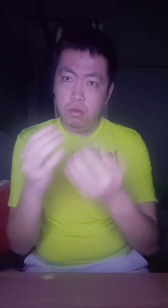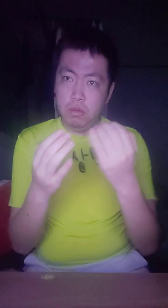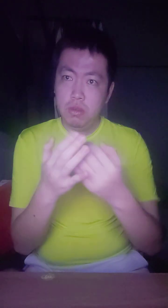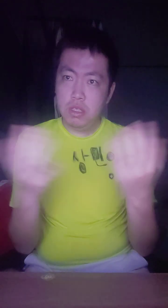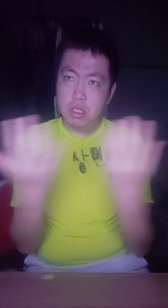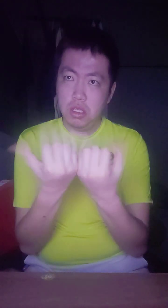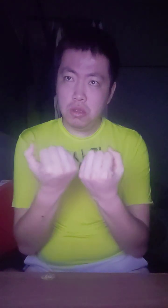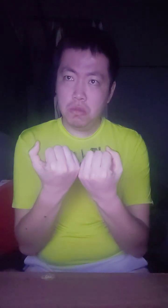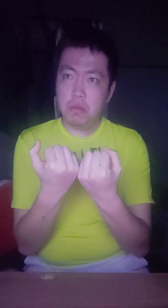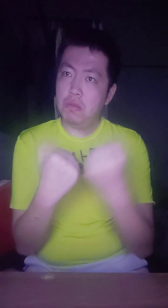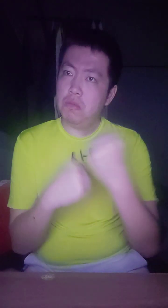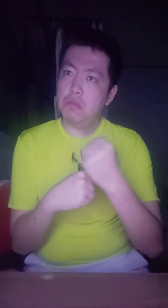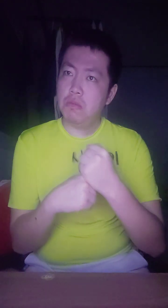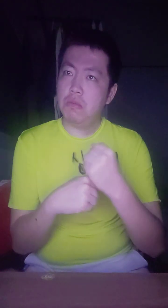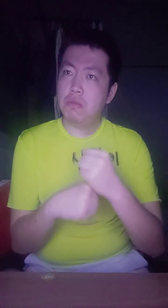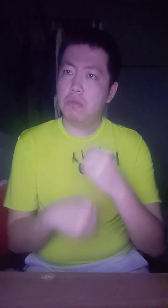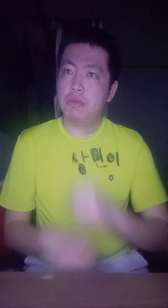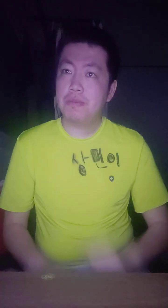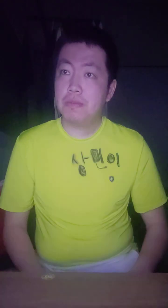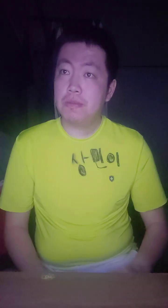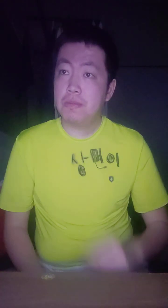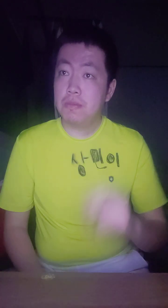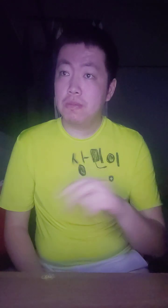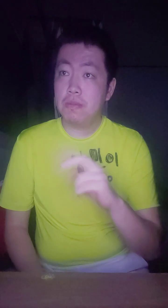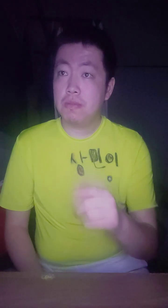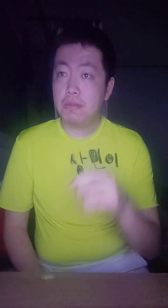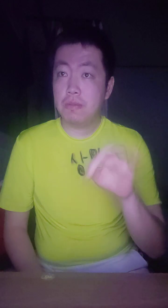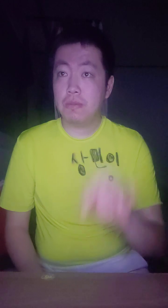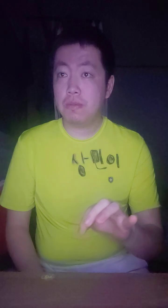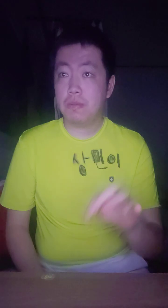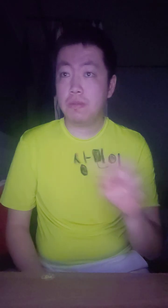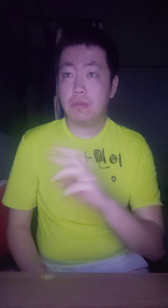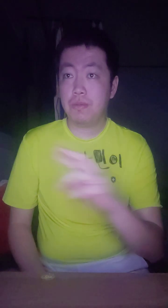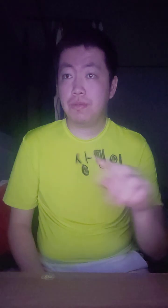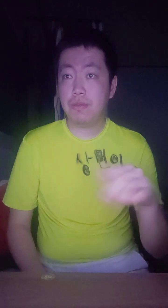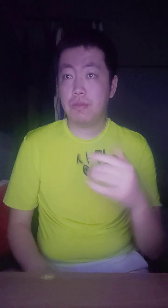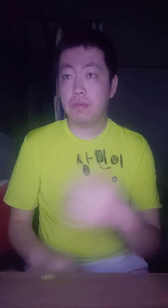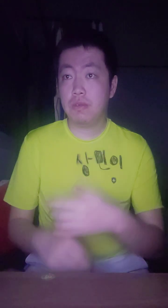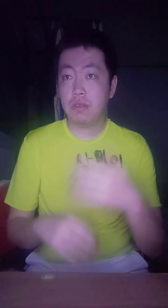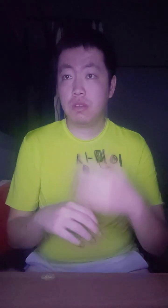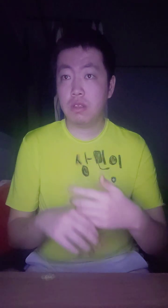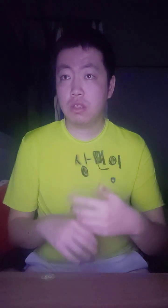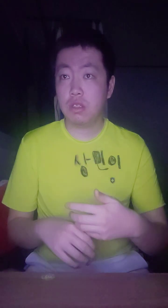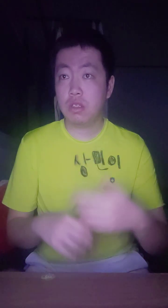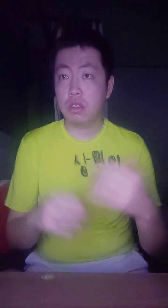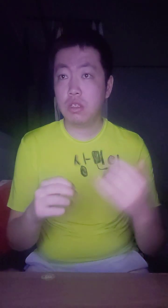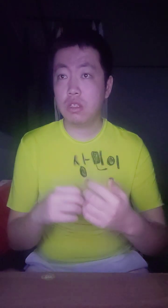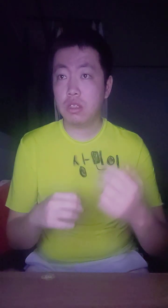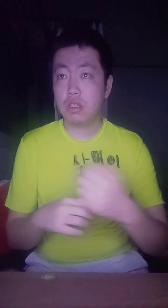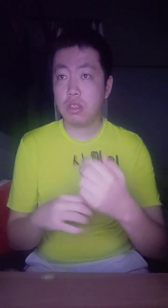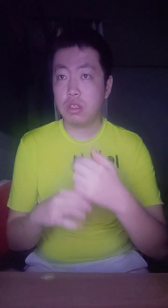처리를 한다고 얘기를 들었습니다. 식당에서 나온 그 설거지라든지 그런 여러 가지 물들은 다량의 유기물 함유하고